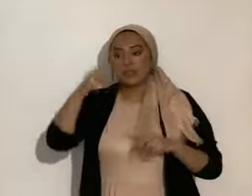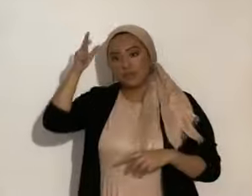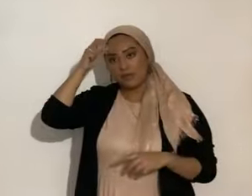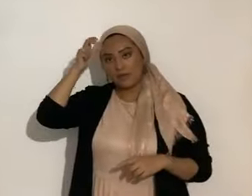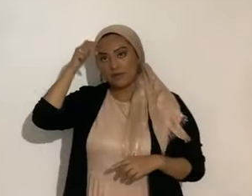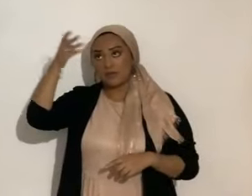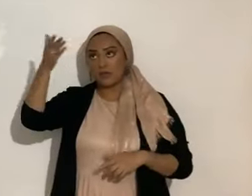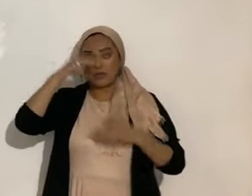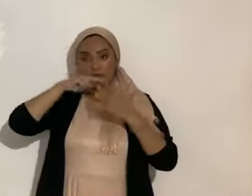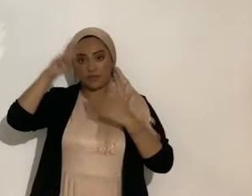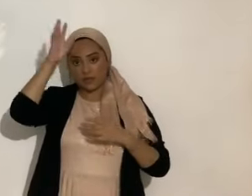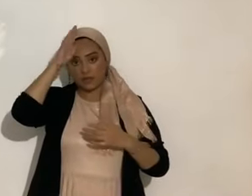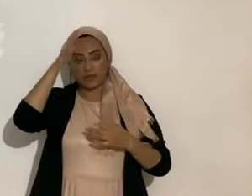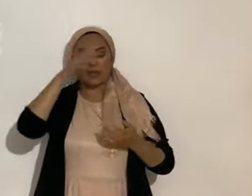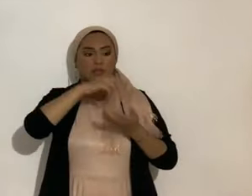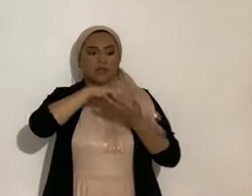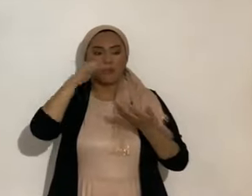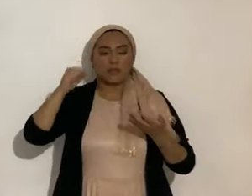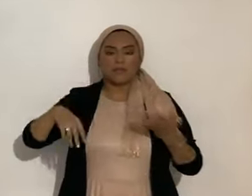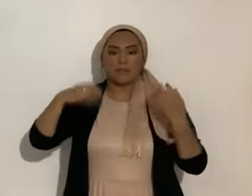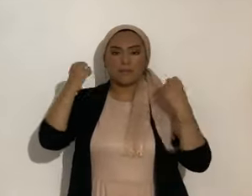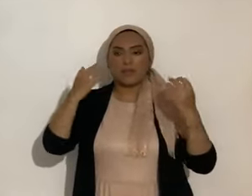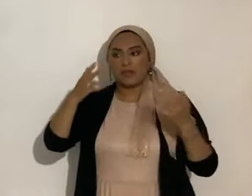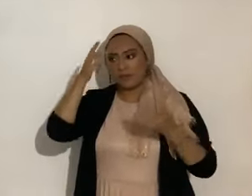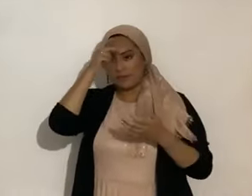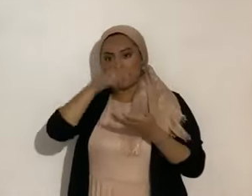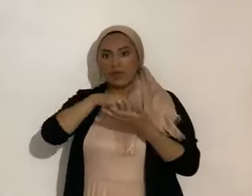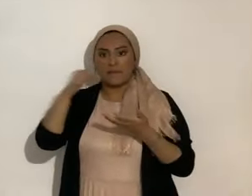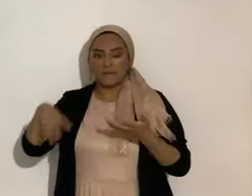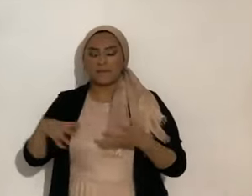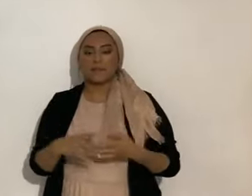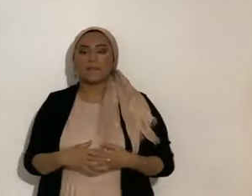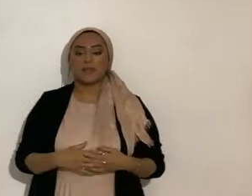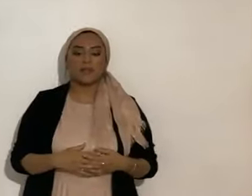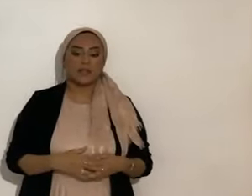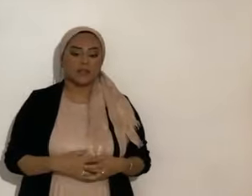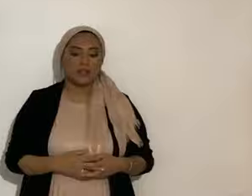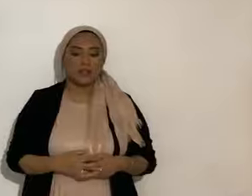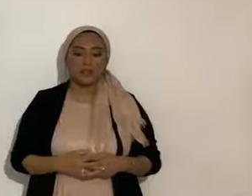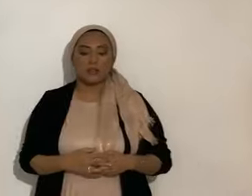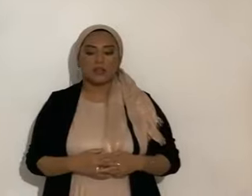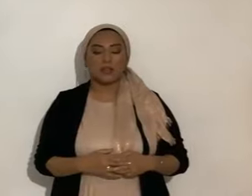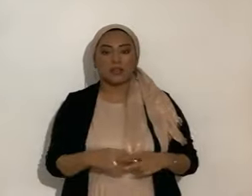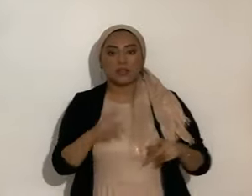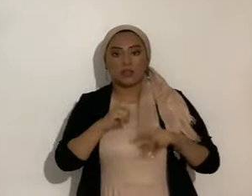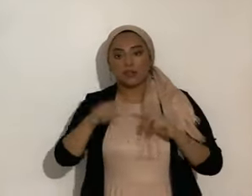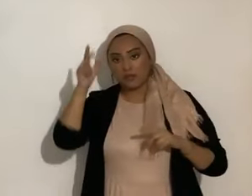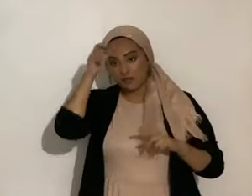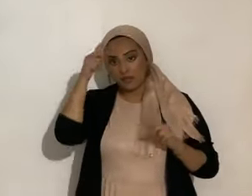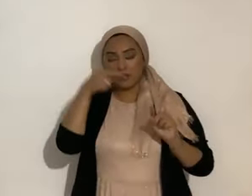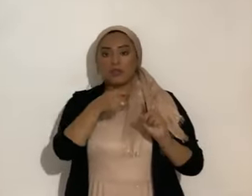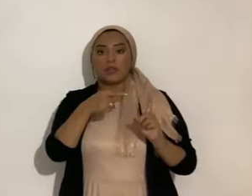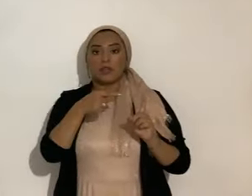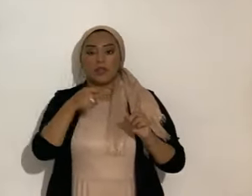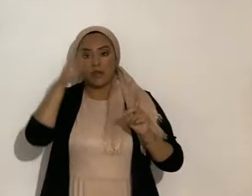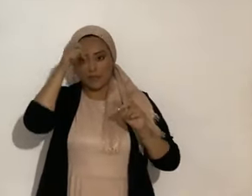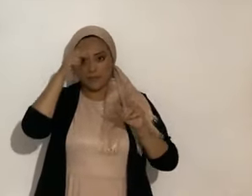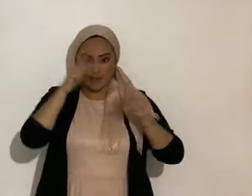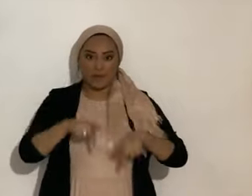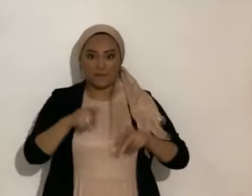Eterno, echó miles de demonios ahí, ¿no? Bueno, pero el endemoniado tenía el criterio,